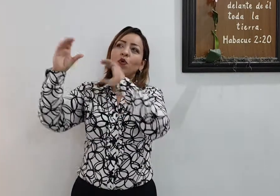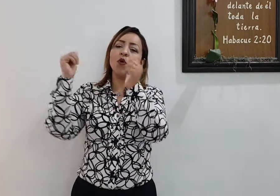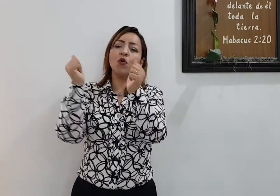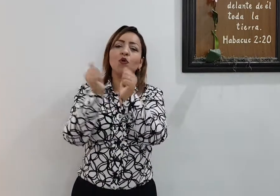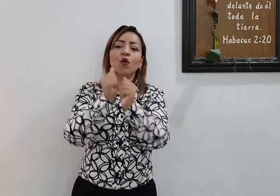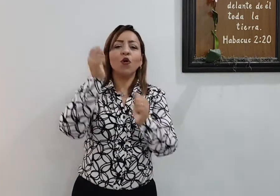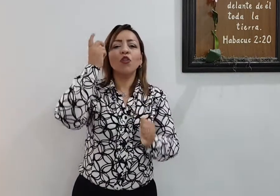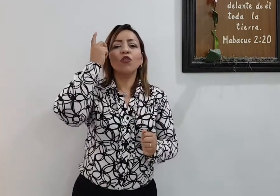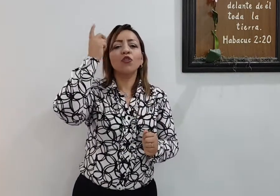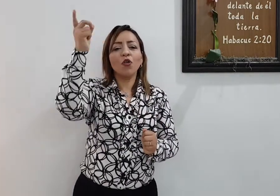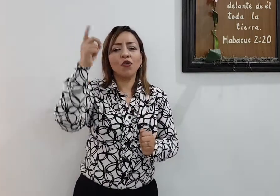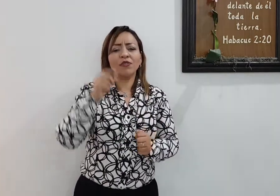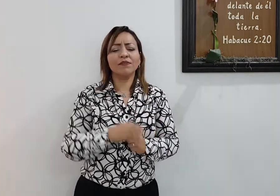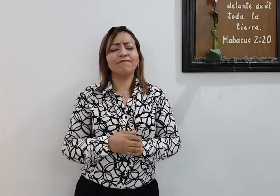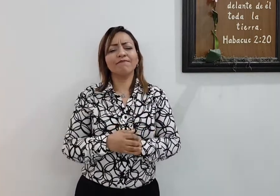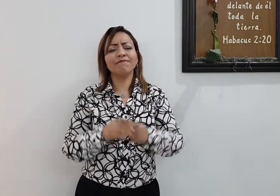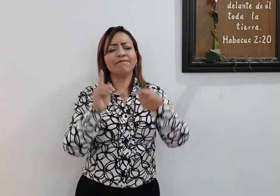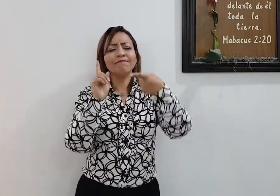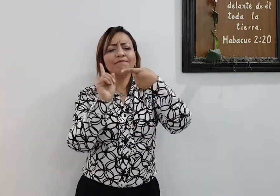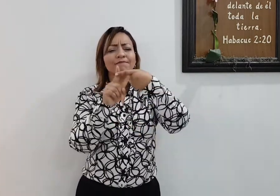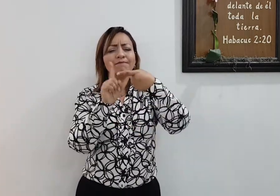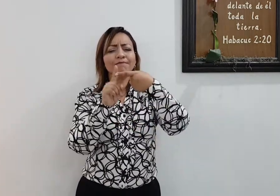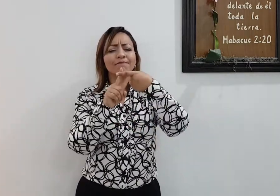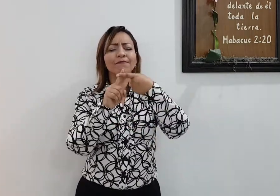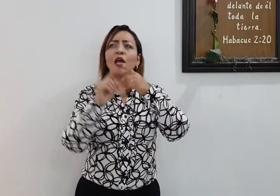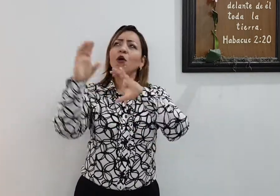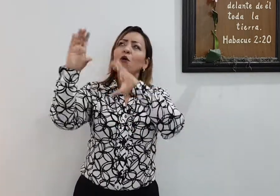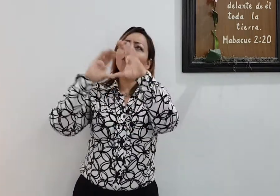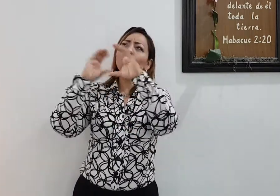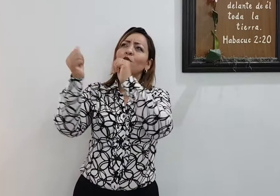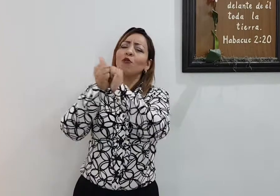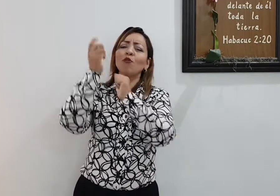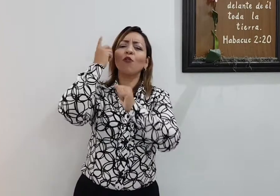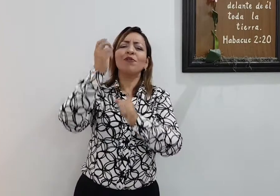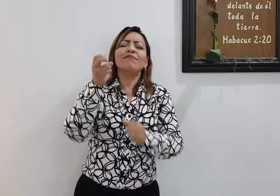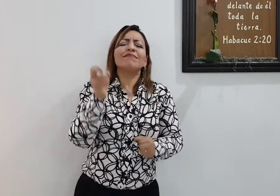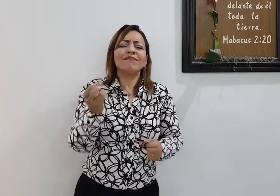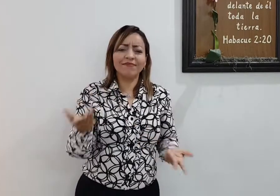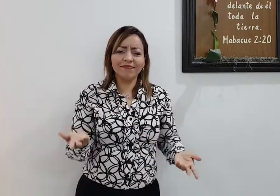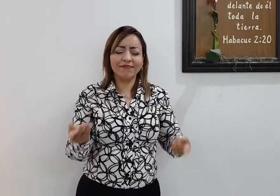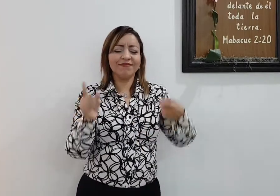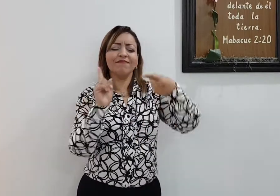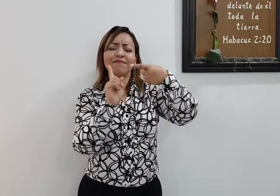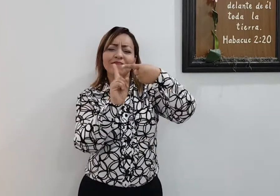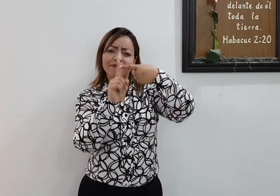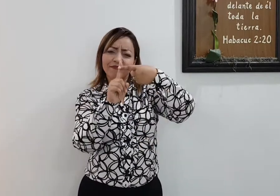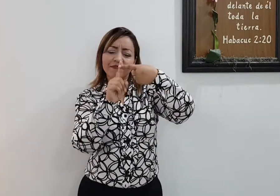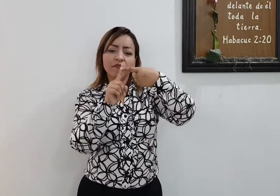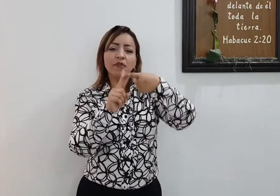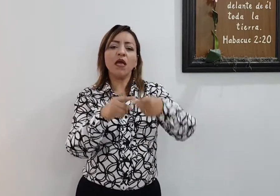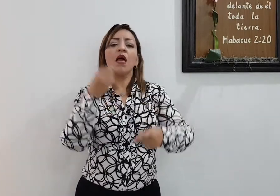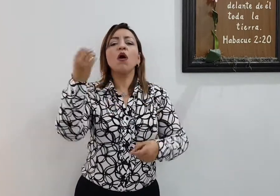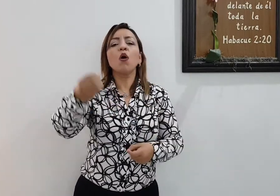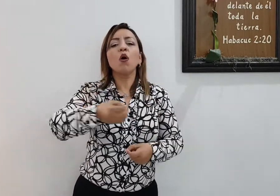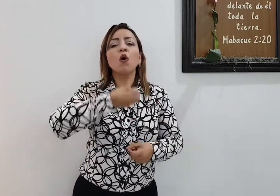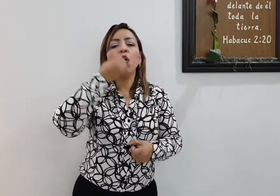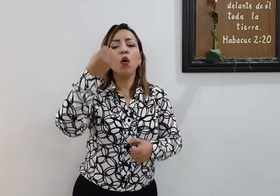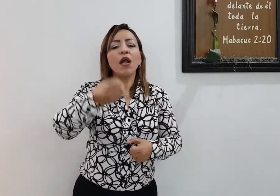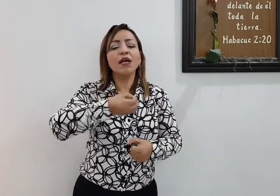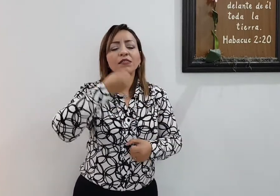Yo nunca me voy a cansar de decir, hermanos, la importancia de la oración. Ya está ahí. Antes de que le pida, ya está ahí,